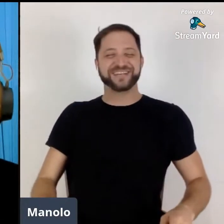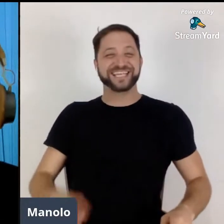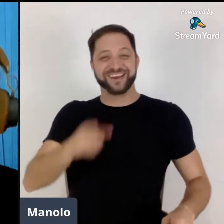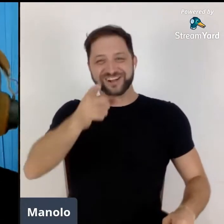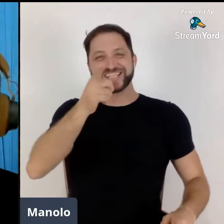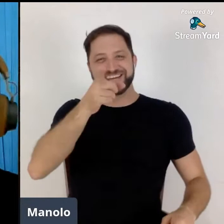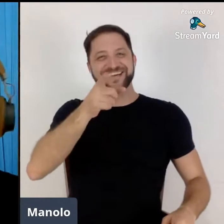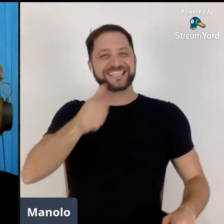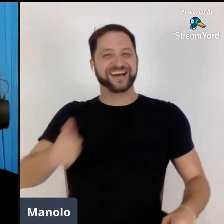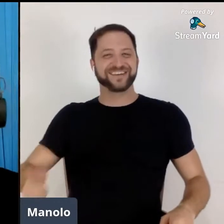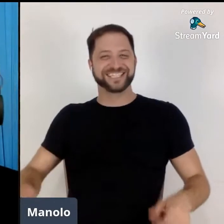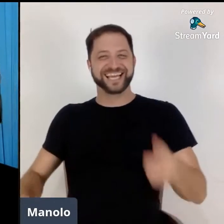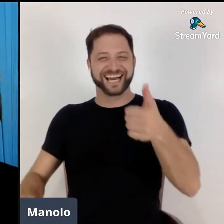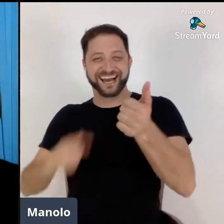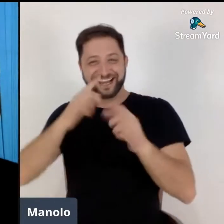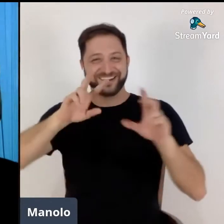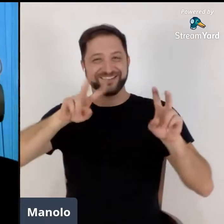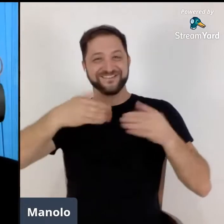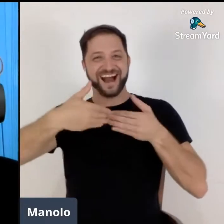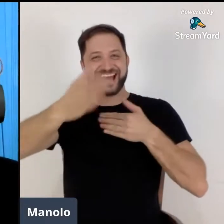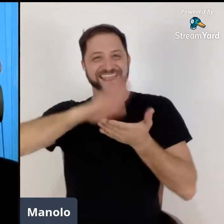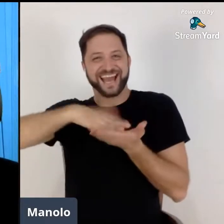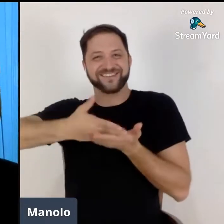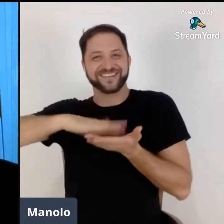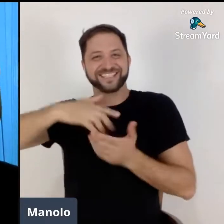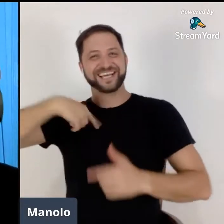Meu intérprete, logo vai ser meu intérprete, hein?